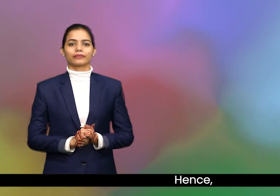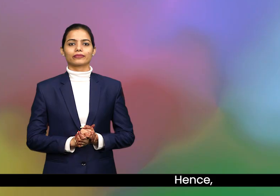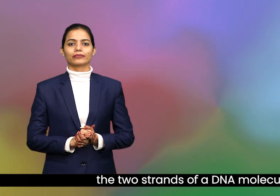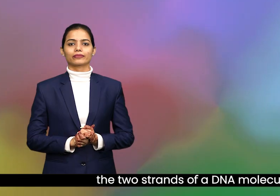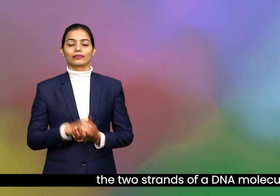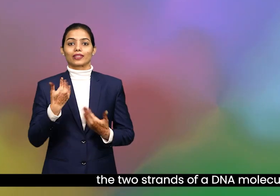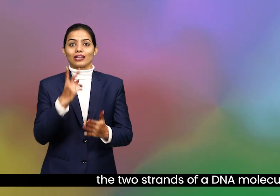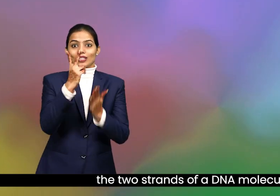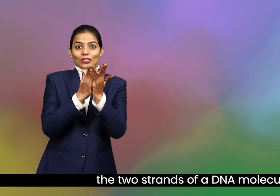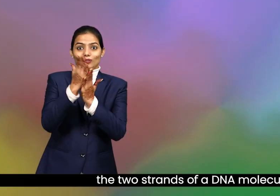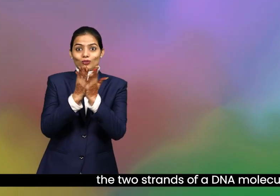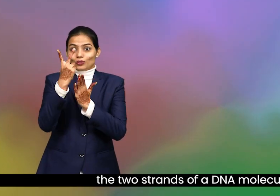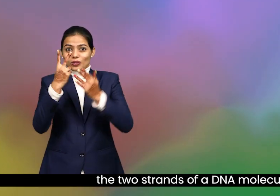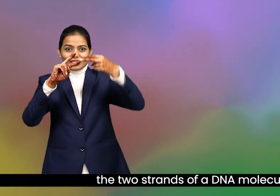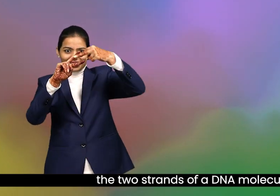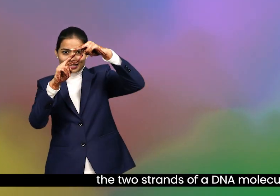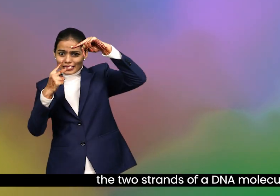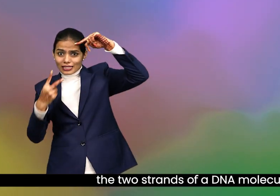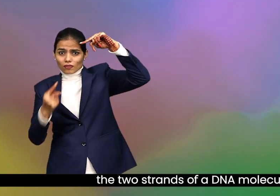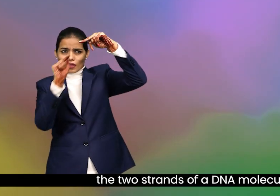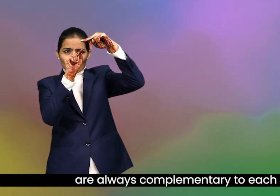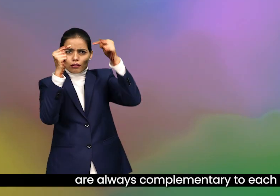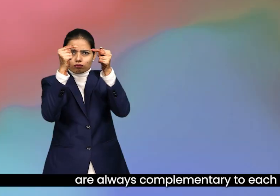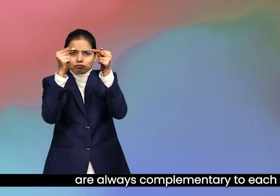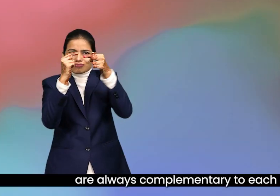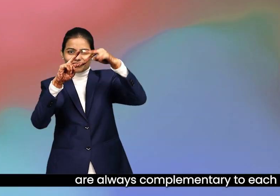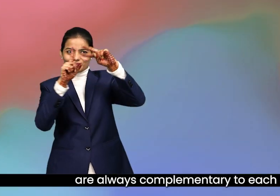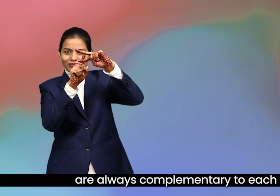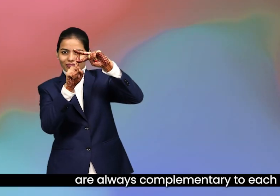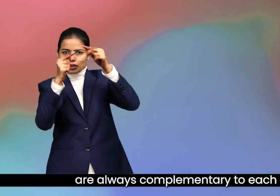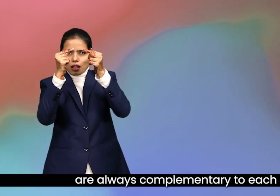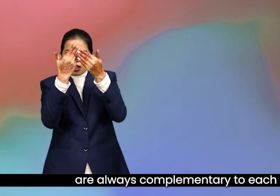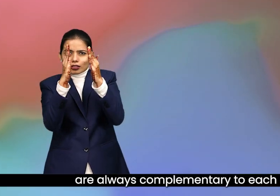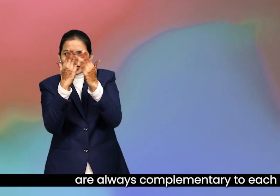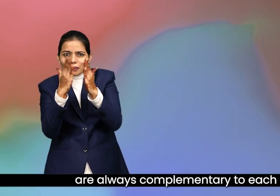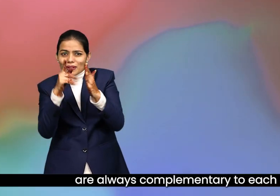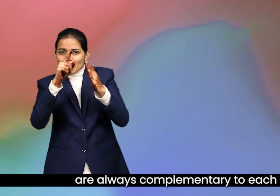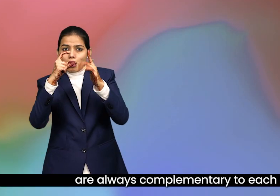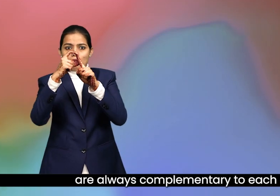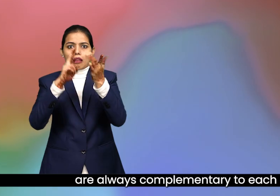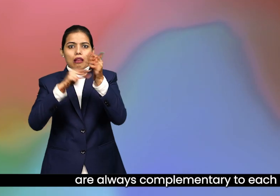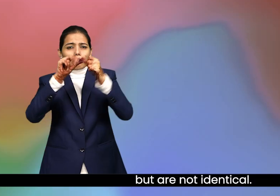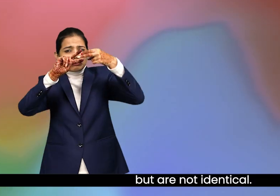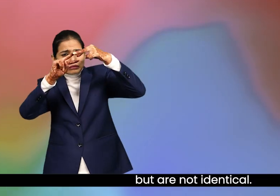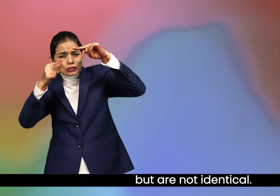Hence, எனவே the two டிஎன்ஏ strands of a மூலக்கூறின் இரண்டு DNA இழைகளும் molecule are எப்பொழுதும் always ஒன்றுக்கொன்று complementary to பாராட்டுக்குரியவை, each other, ஆனால் but ஒரே are not